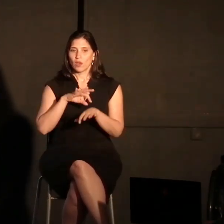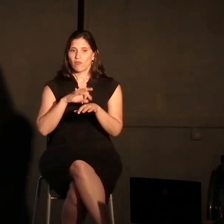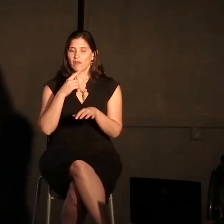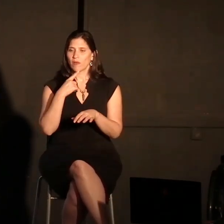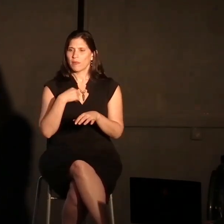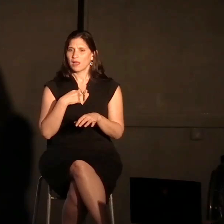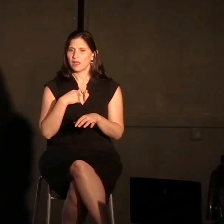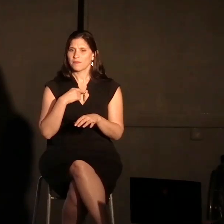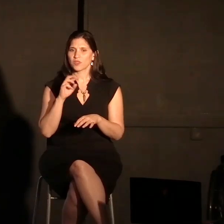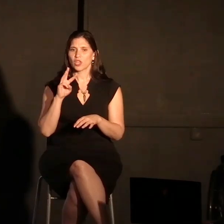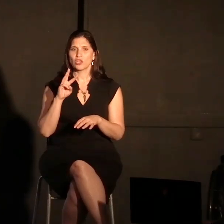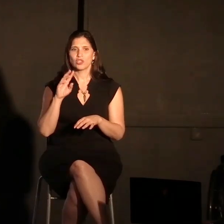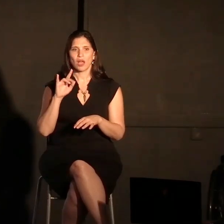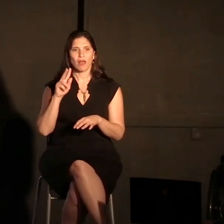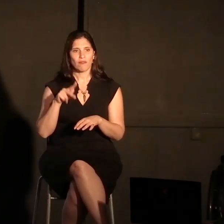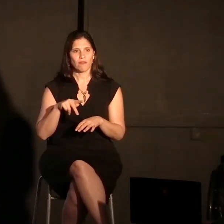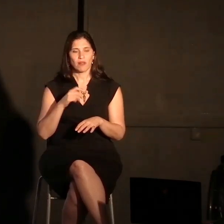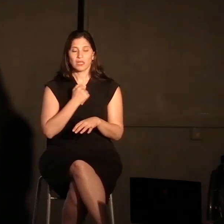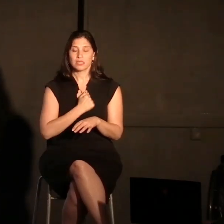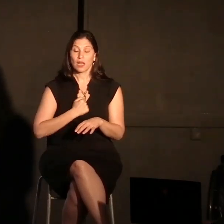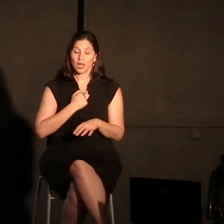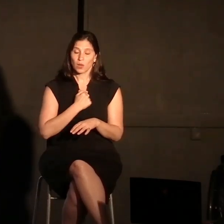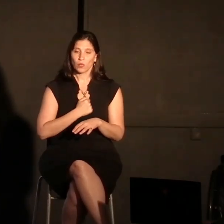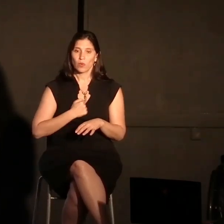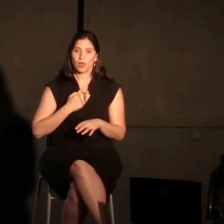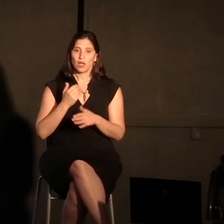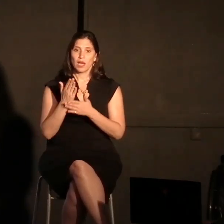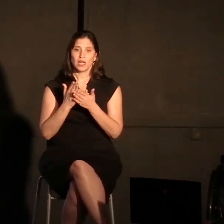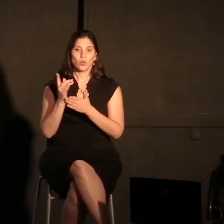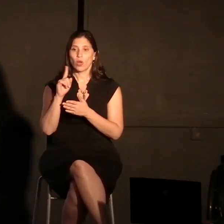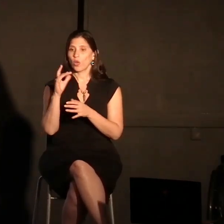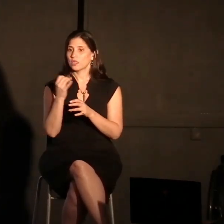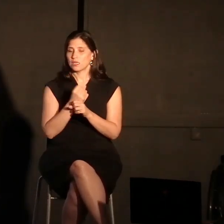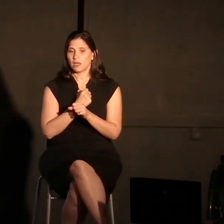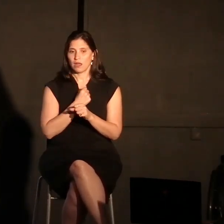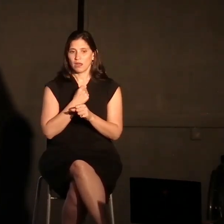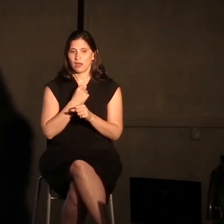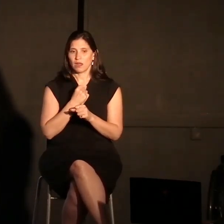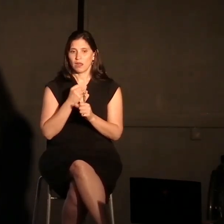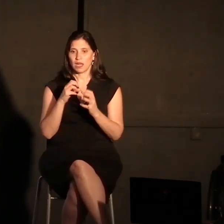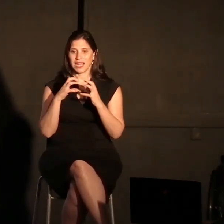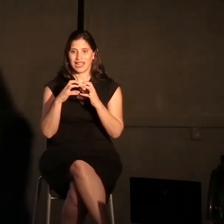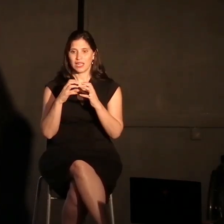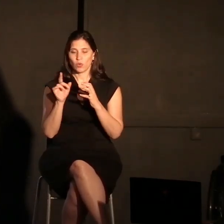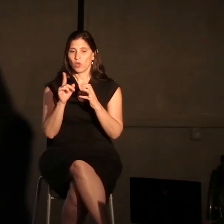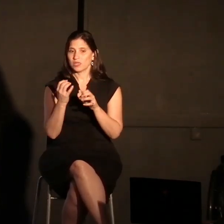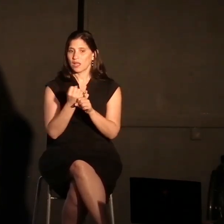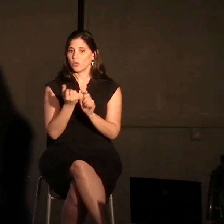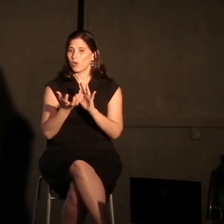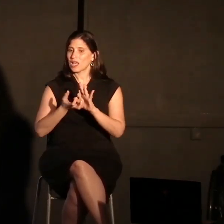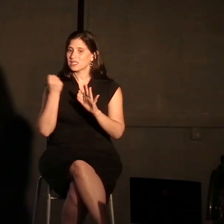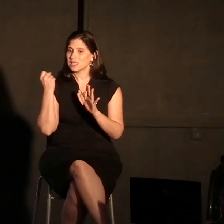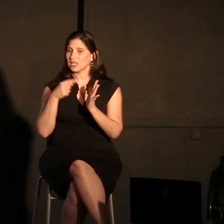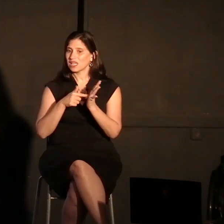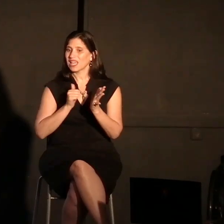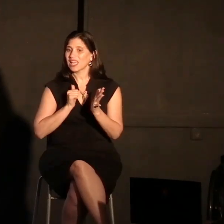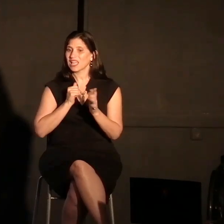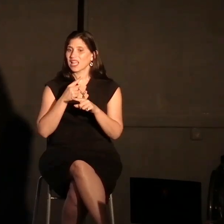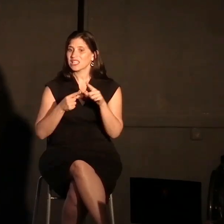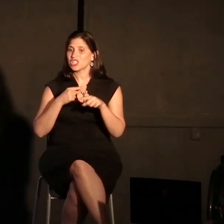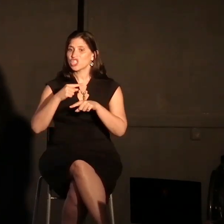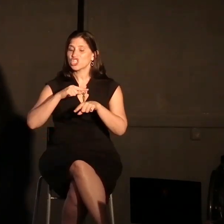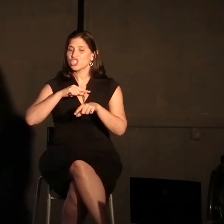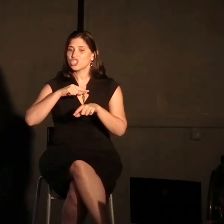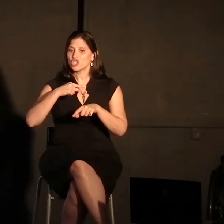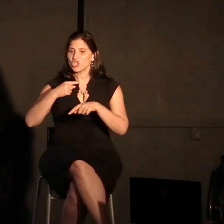לי שכף לצערנו הניתוח לא הצליח הגידול לא הצלחנו להסיר אותו כי חיכית חצי שנה